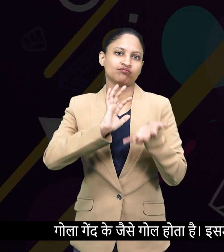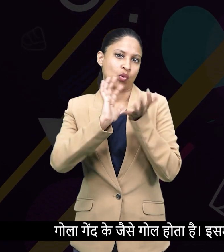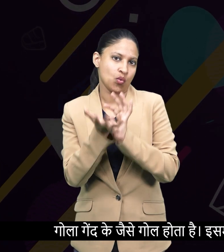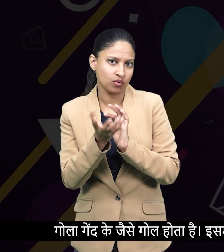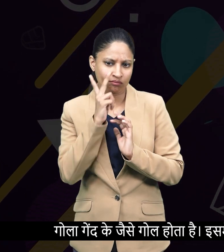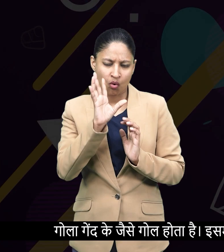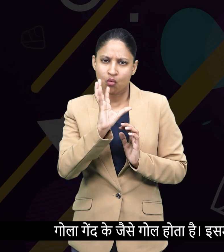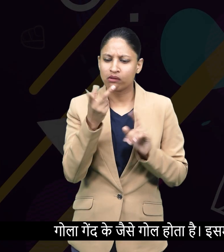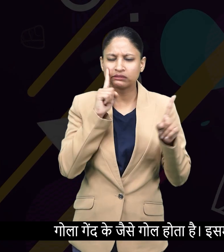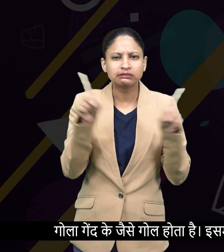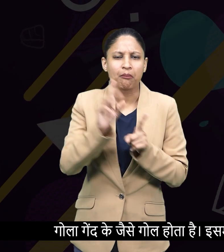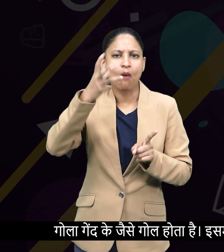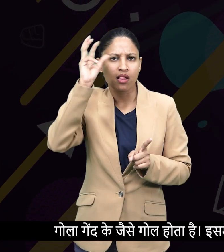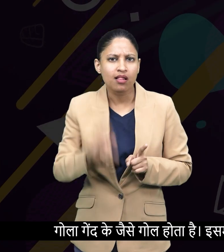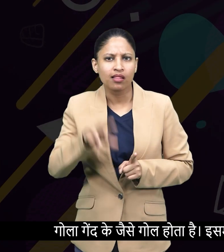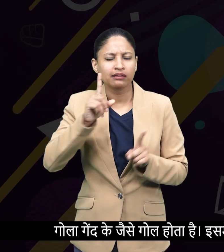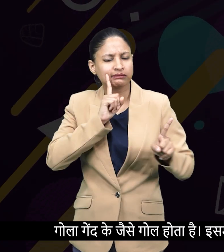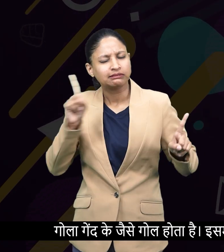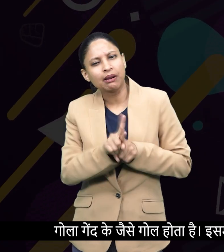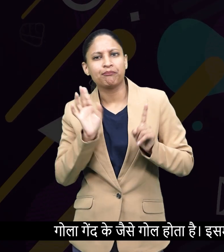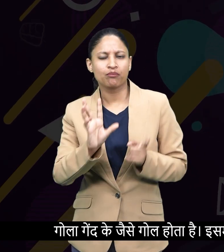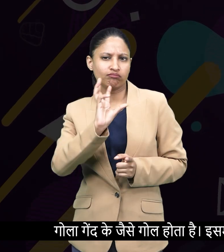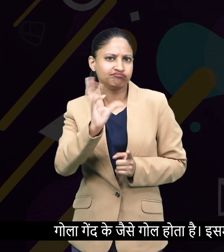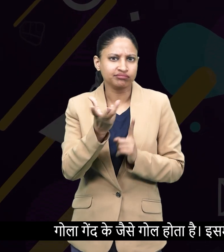गोला गेंद के जैसे गोल होता है।